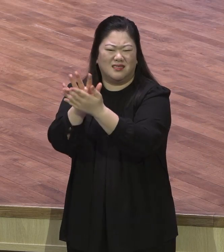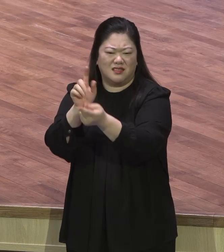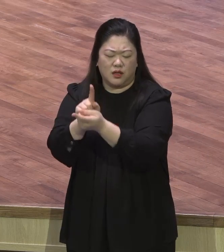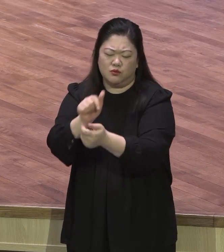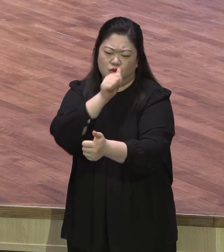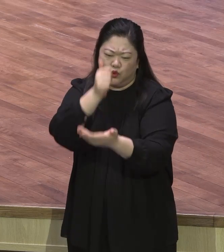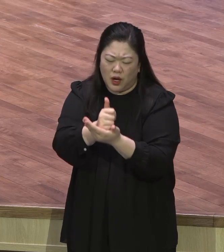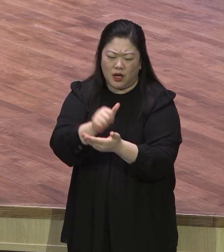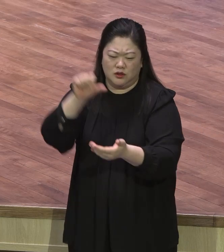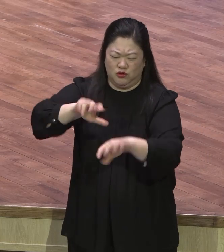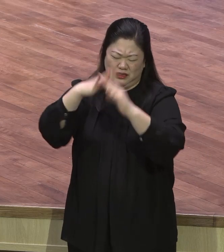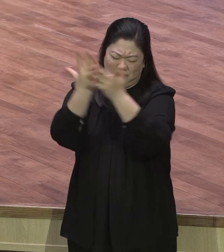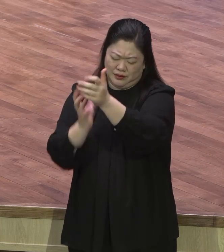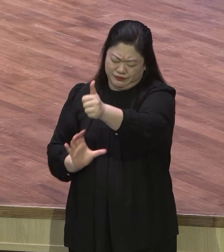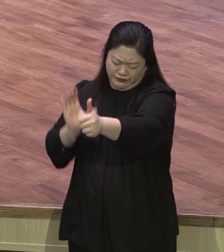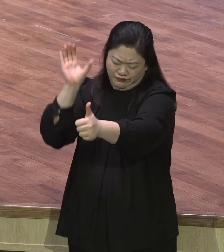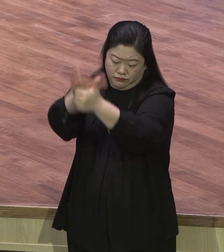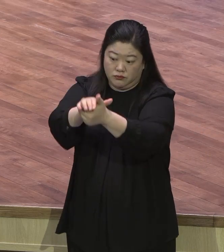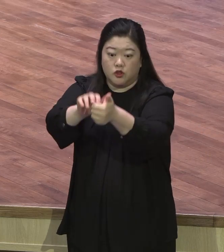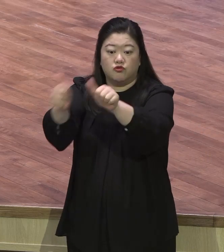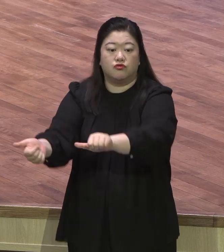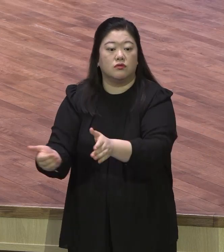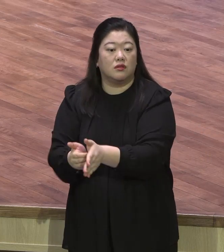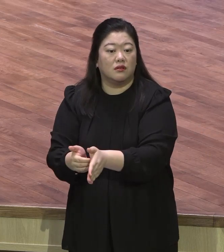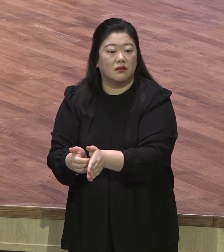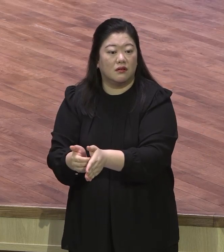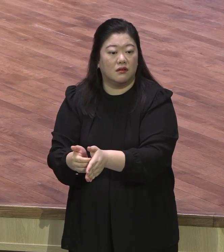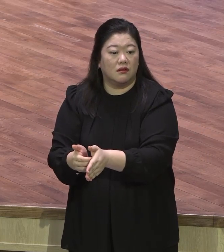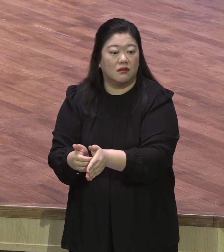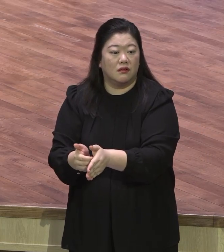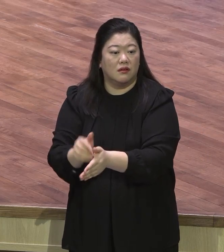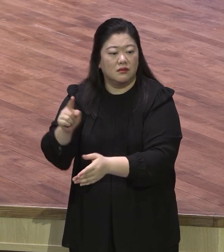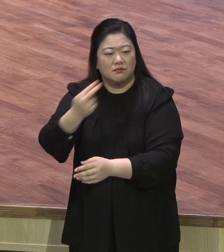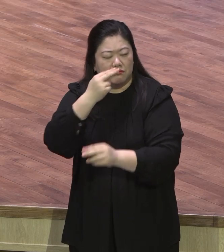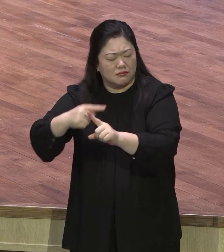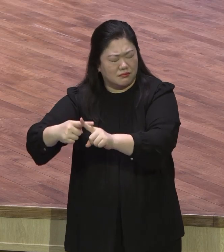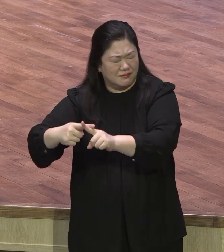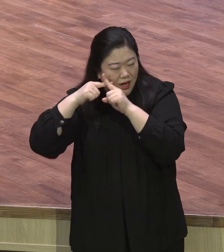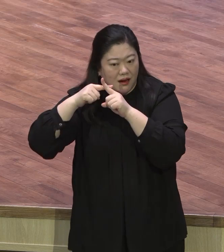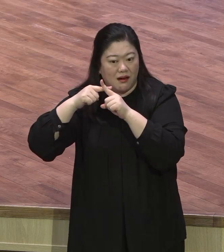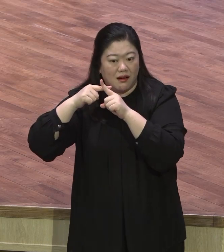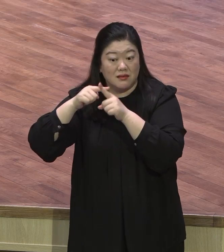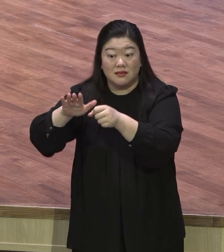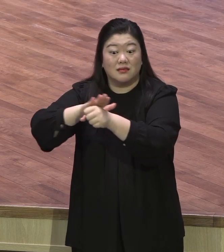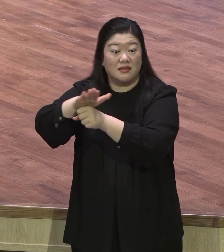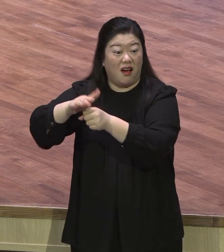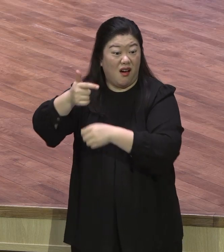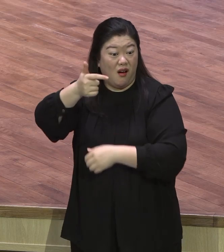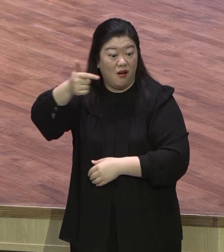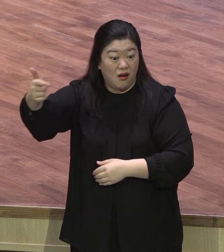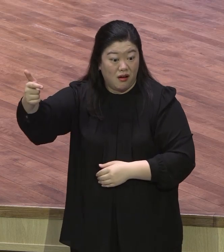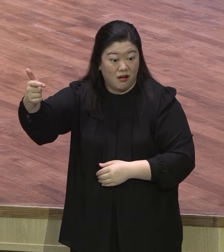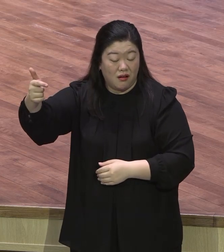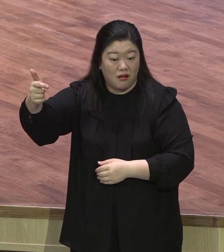죽은 지 삶을 말해 부활하셨다. 영생의 선물과 주신 그분에 대한 감격이 가슴 속에